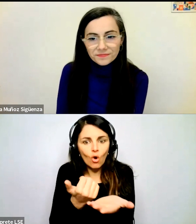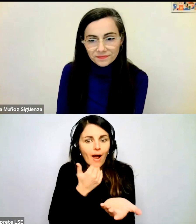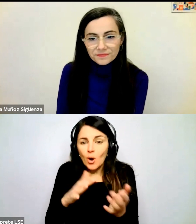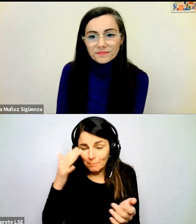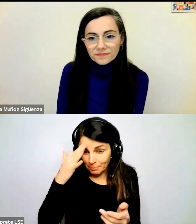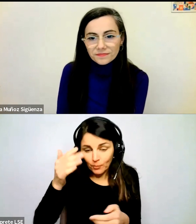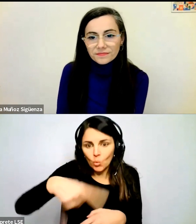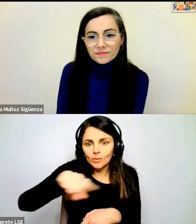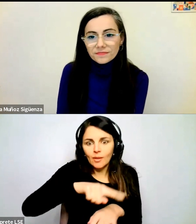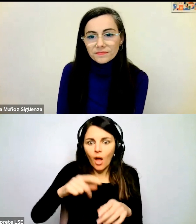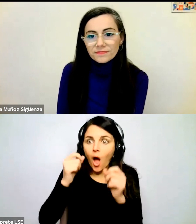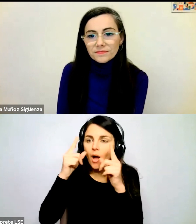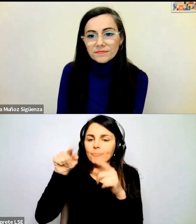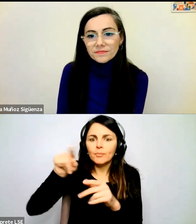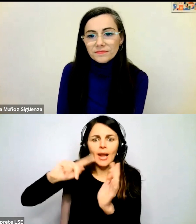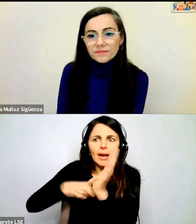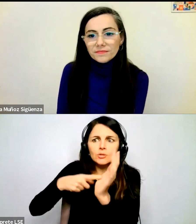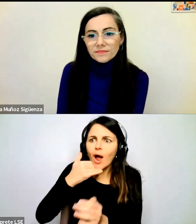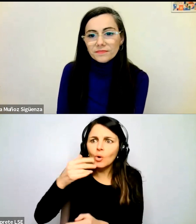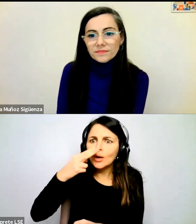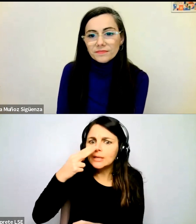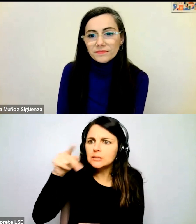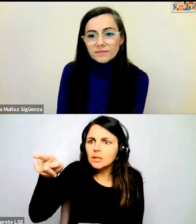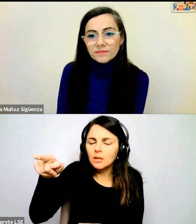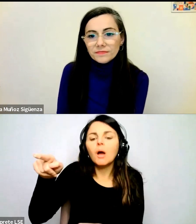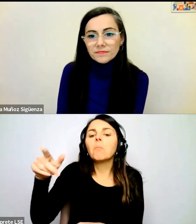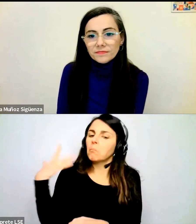parece interesante, si veis algún